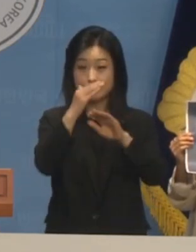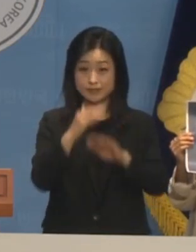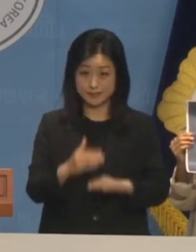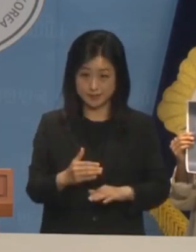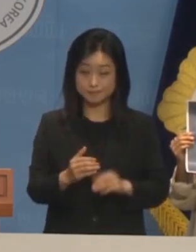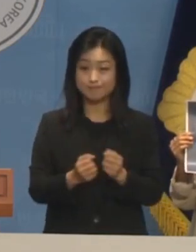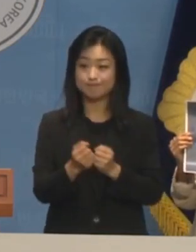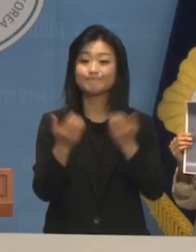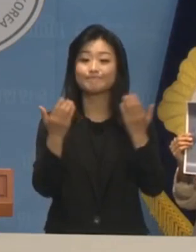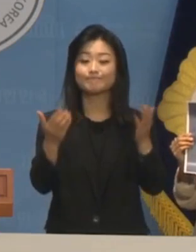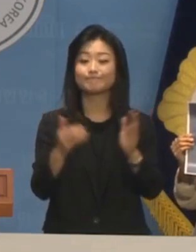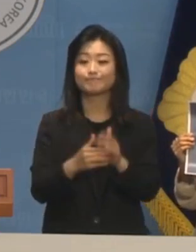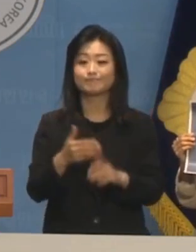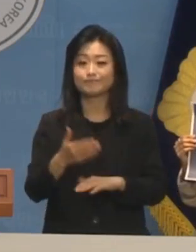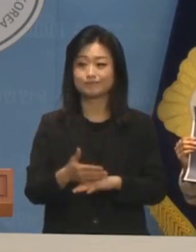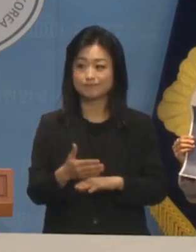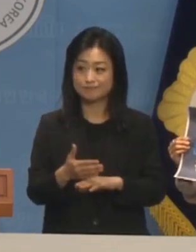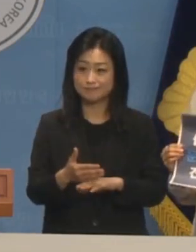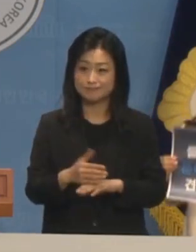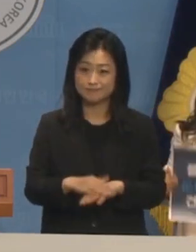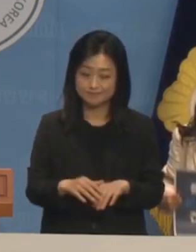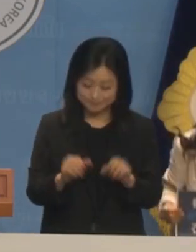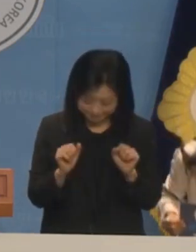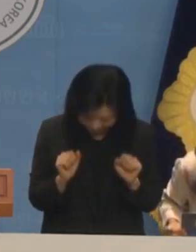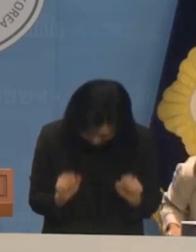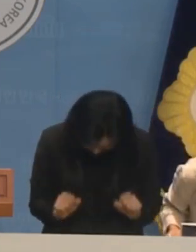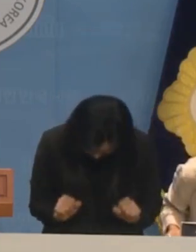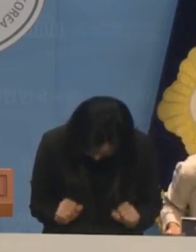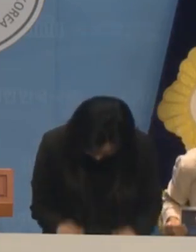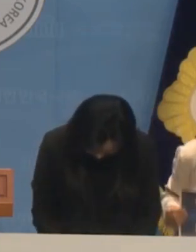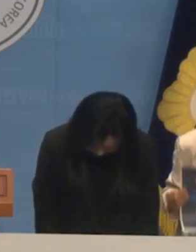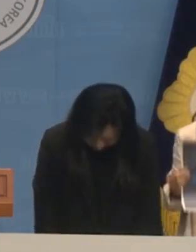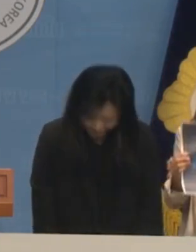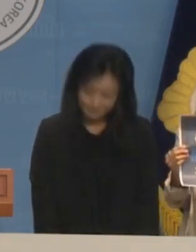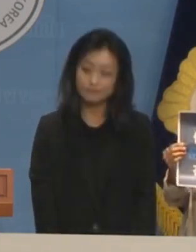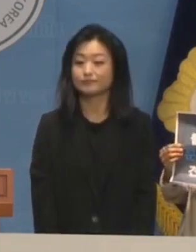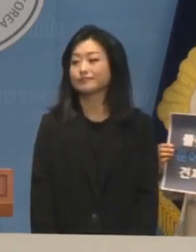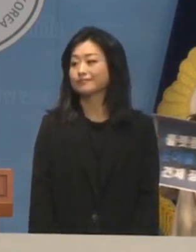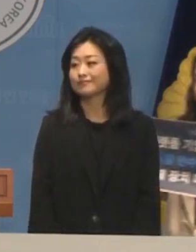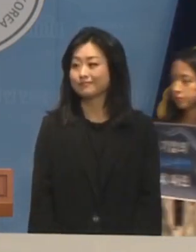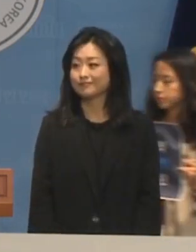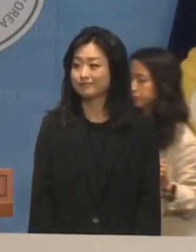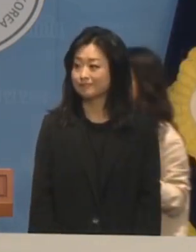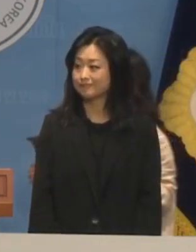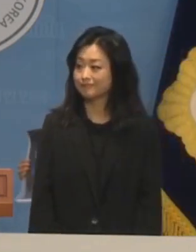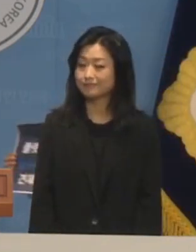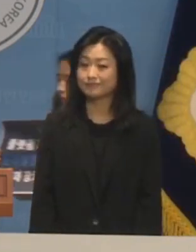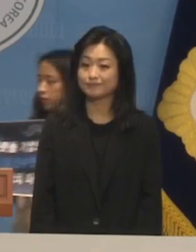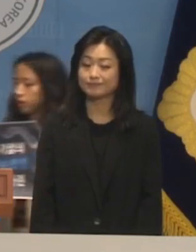참석자 1동 감사합니다.